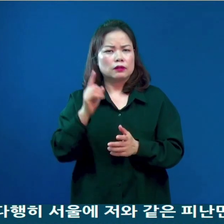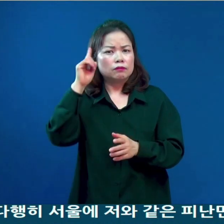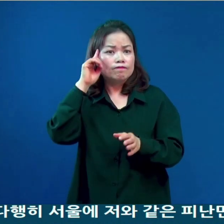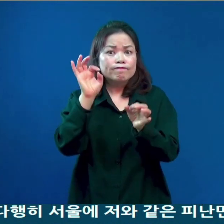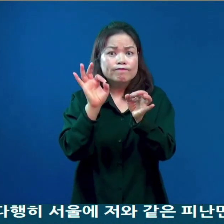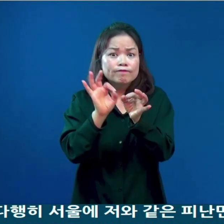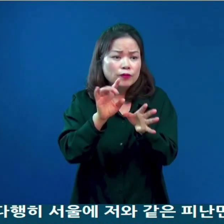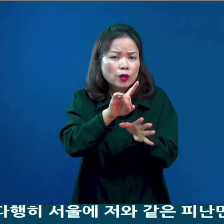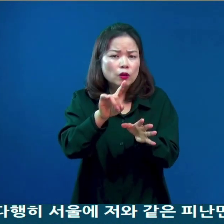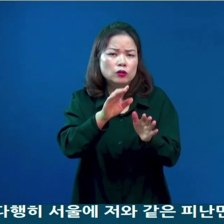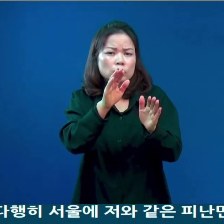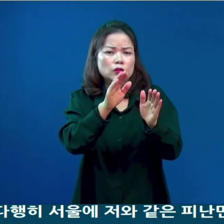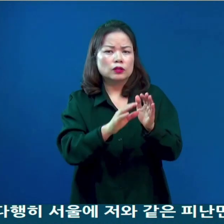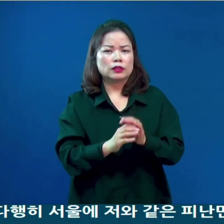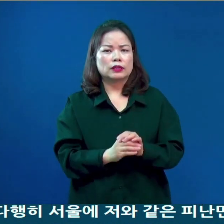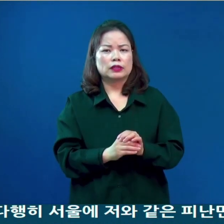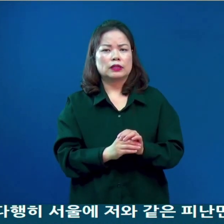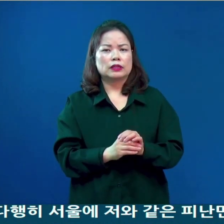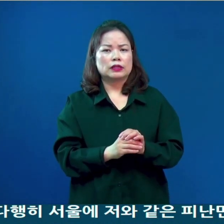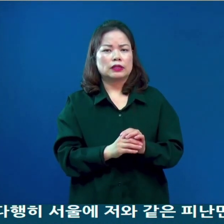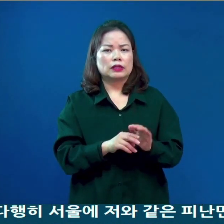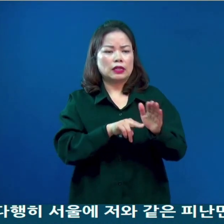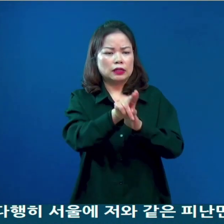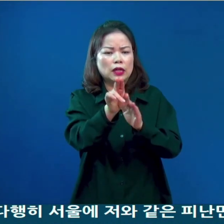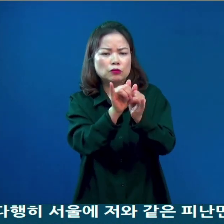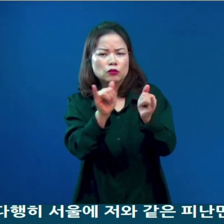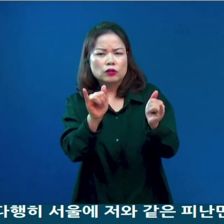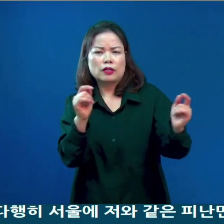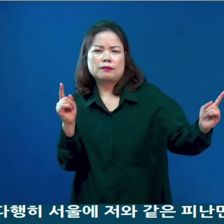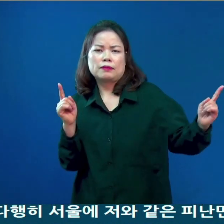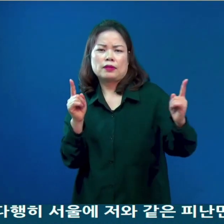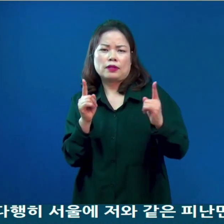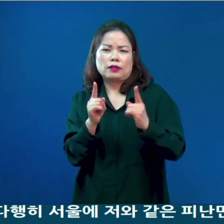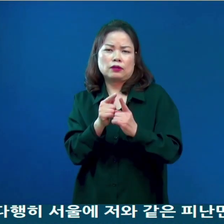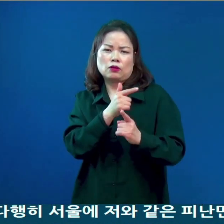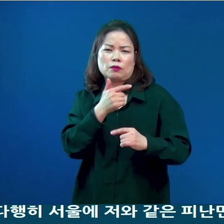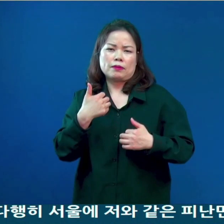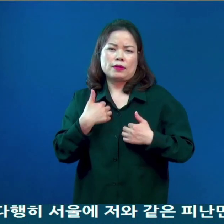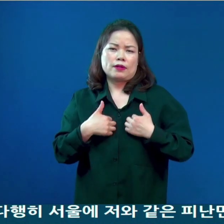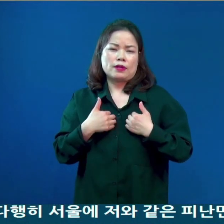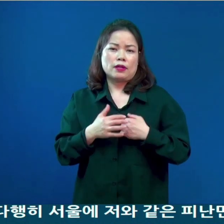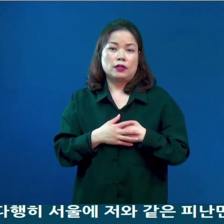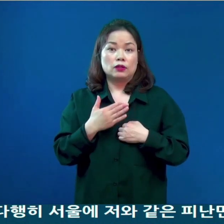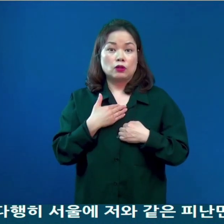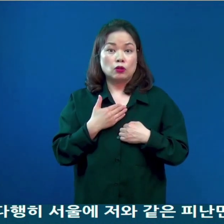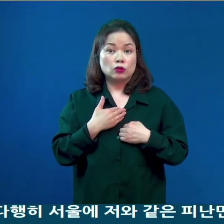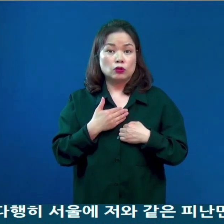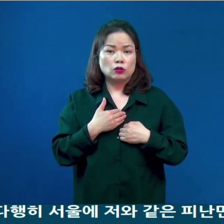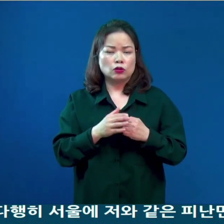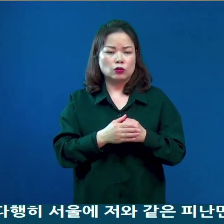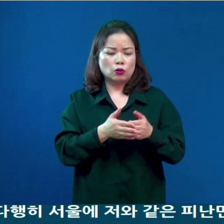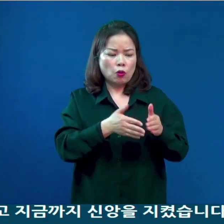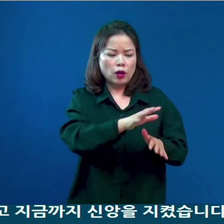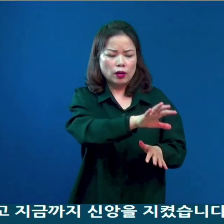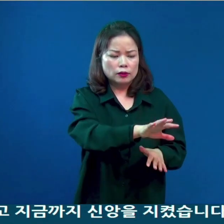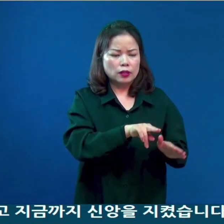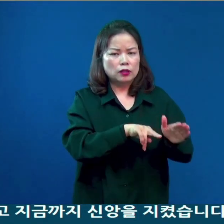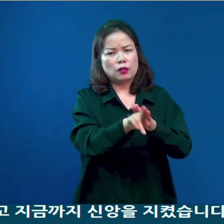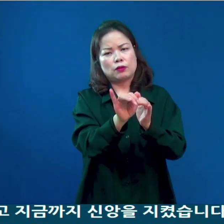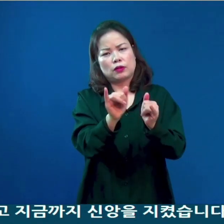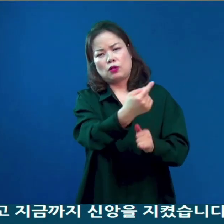않게 온성자매를 만나게 되어 참 반갑습니다. 저 역시 고향을 뒤로 한 채 이곳을